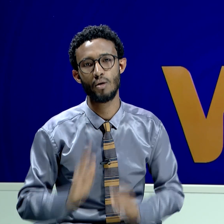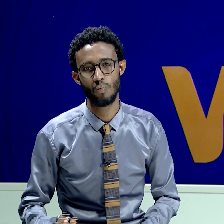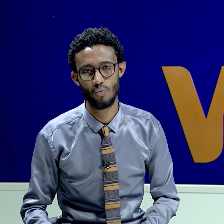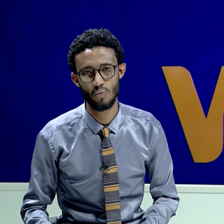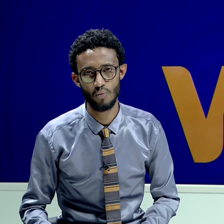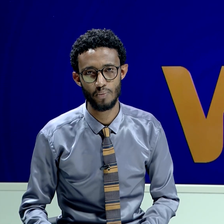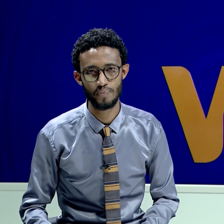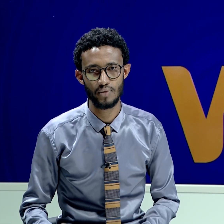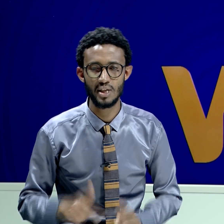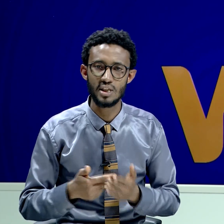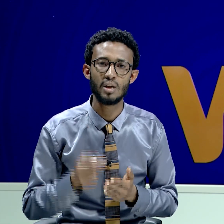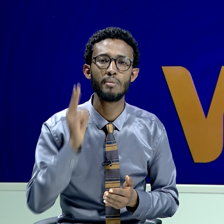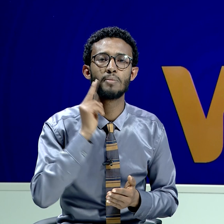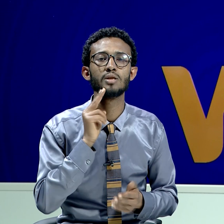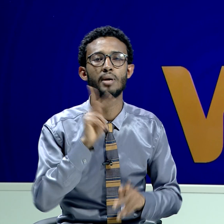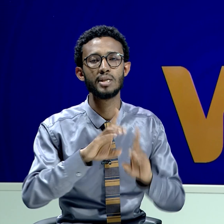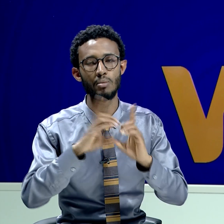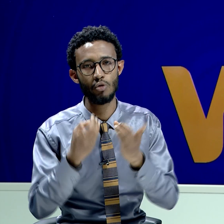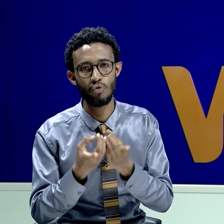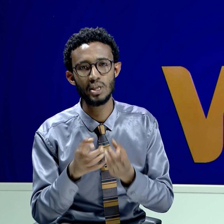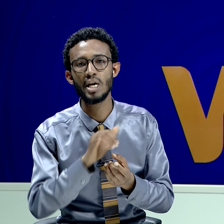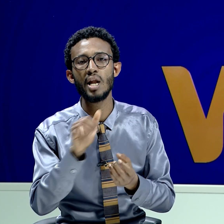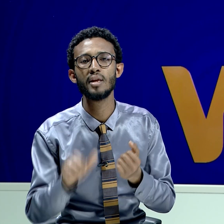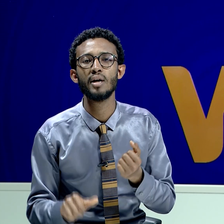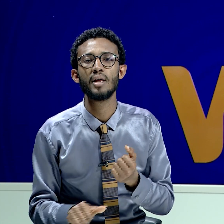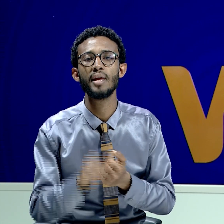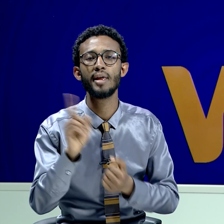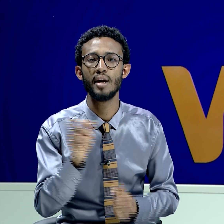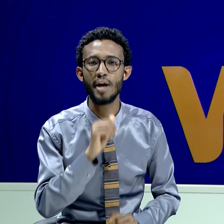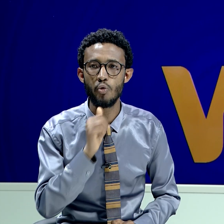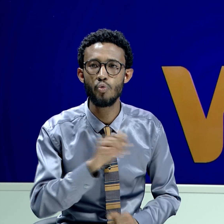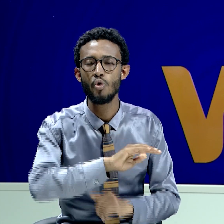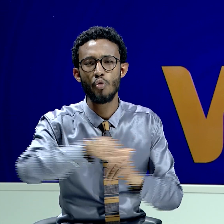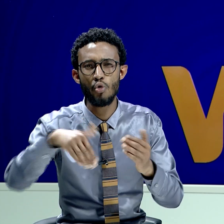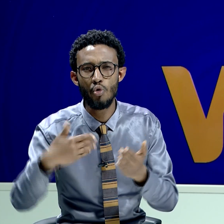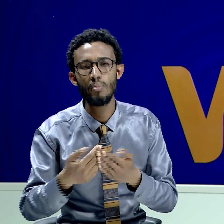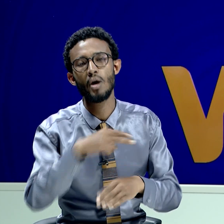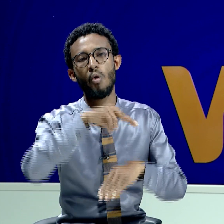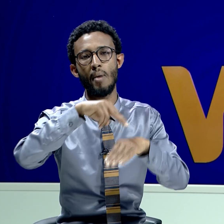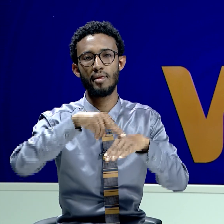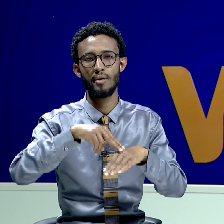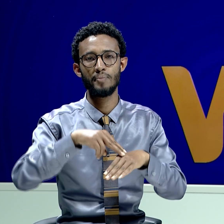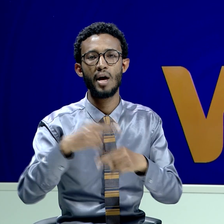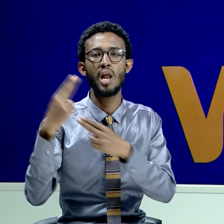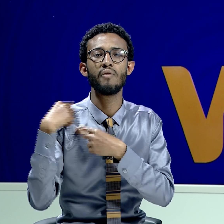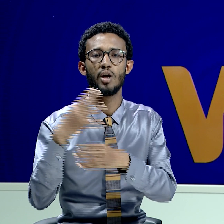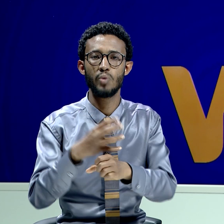ነው ለዚ መስማት ሰብራሰብ ክፍሎች እነዚህ አይነት አጥቂ እንዳይሆኑ ሁሉም ተቋማት አላፊነት